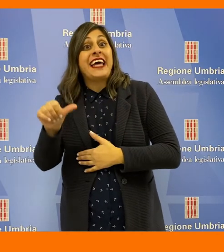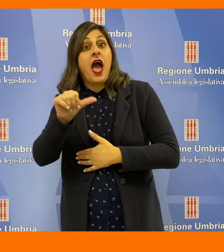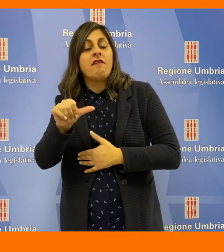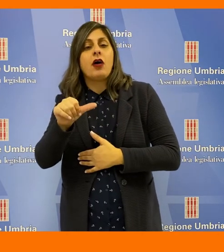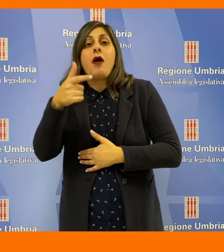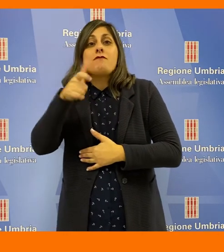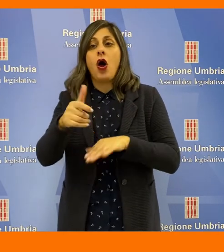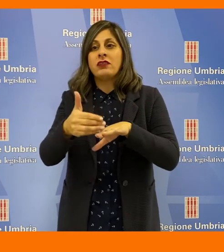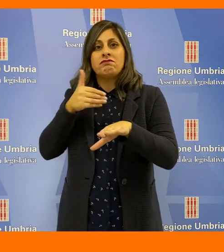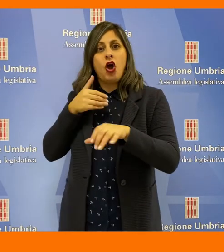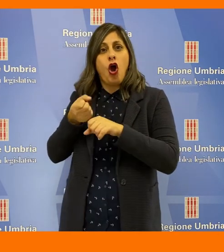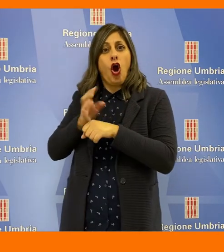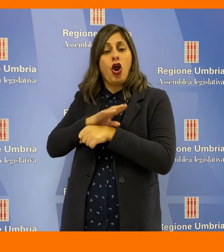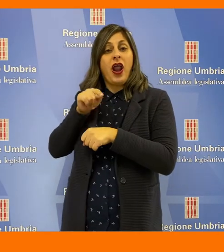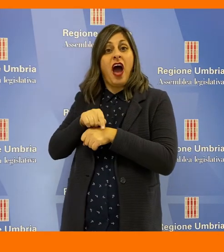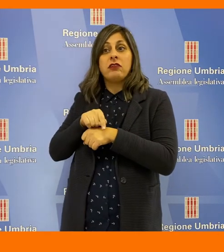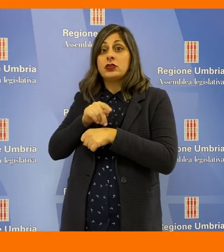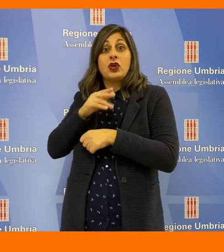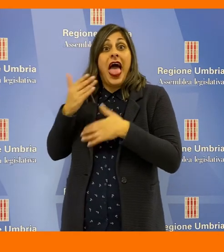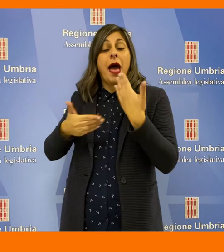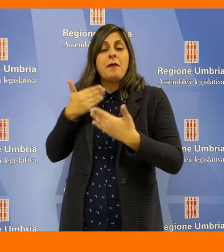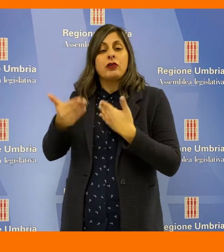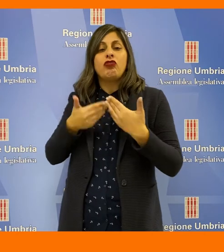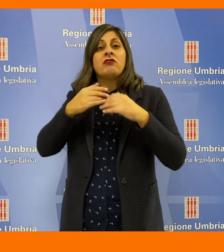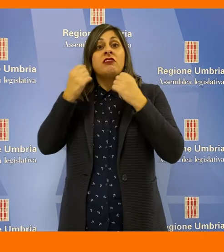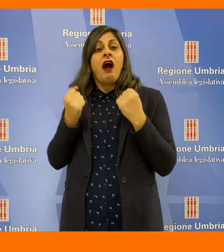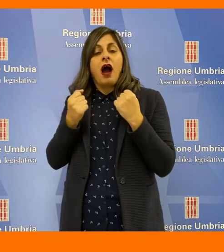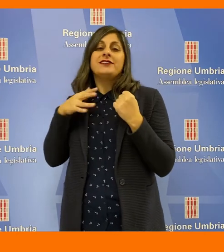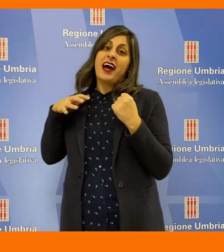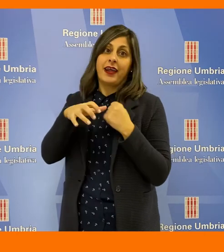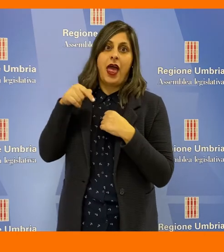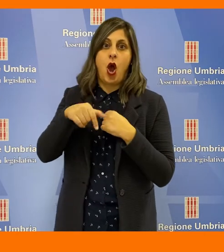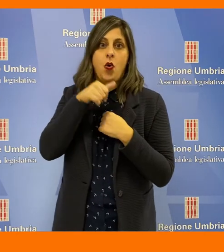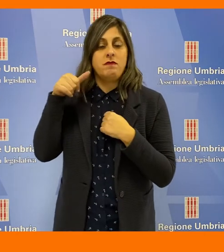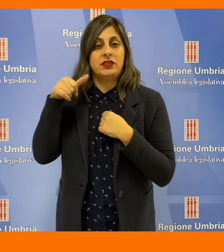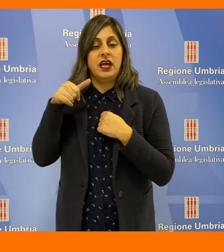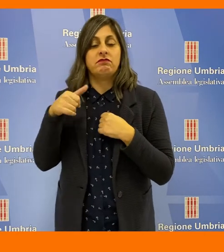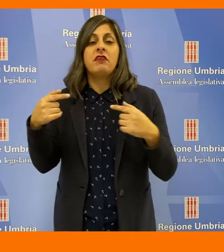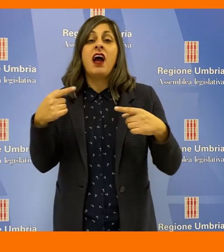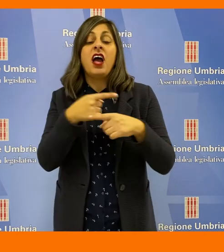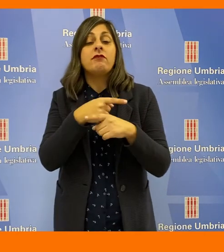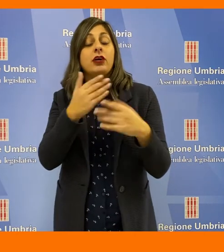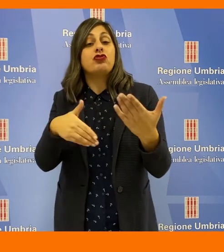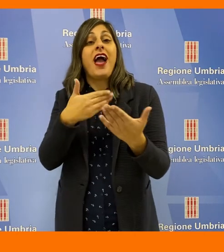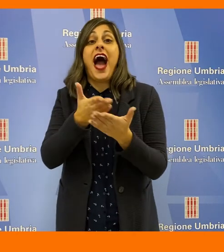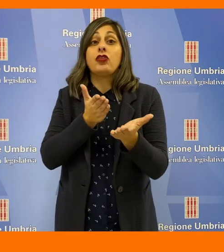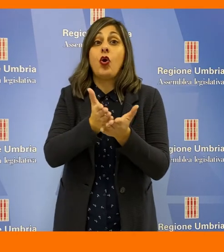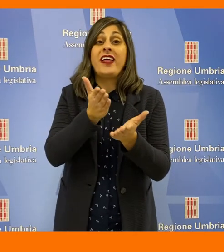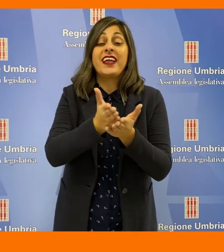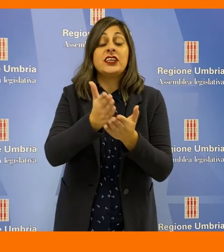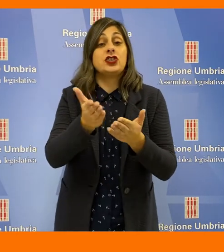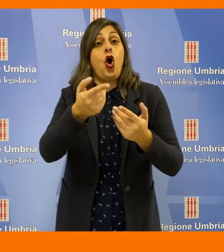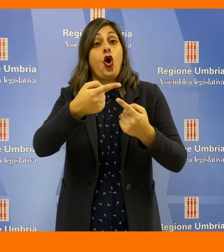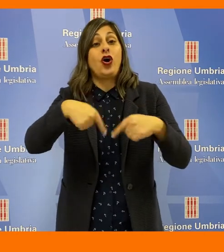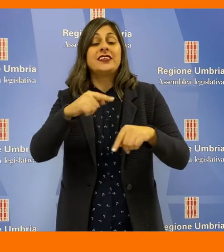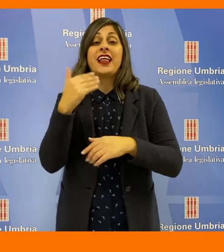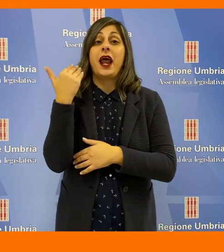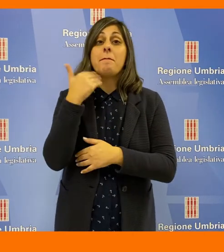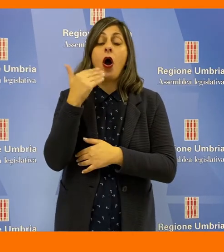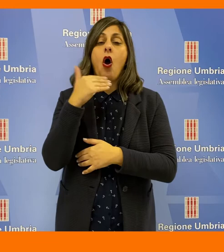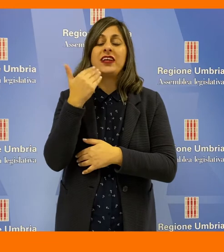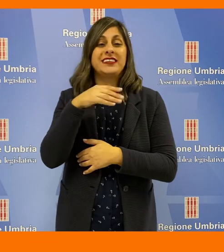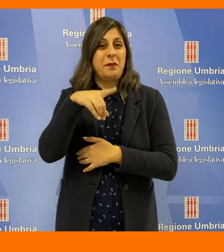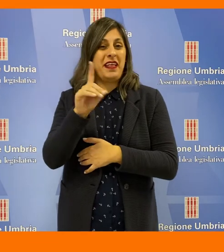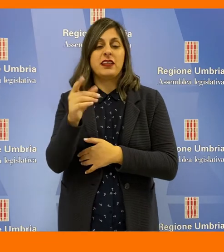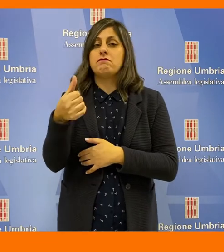comune nel giorno di Santo Stefano al fine di recuperare le giornate perse a causa dell'emergenza Covid. È stato invece bocciato